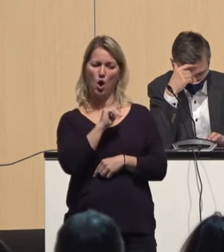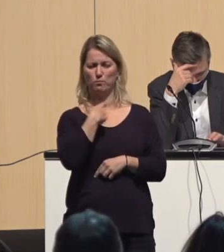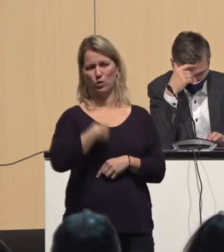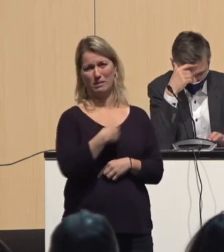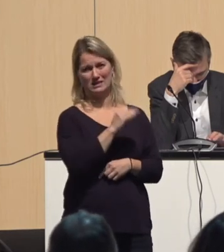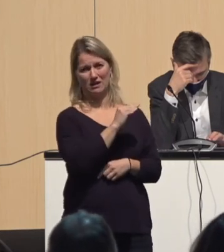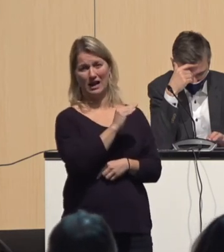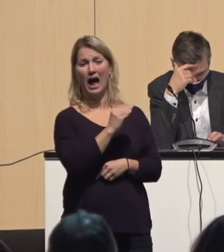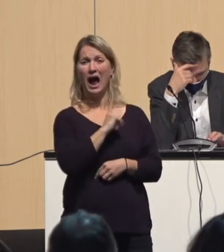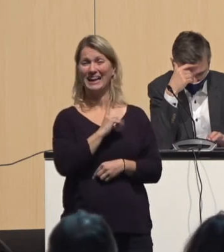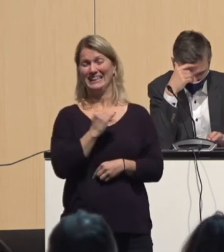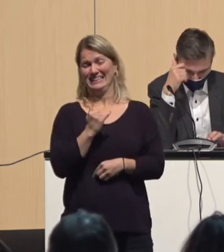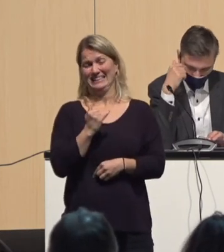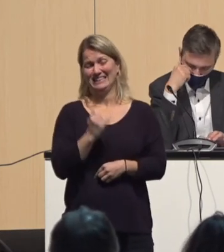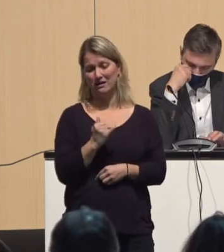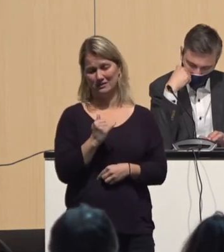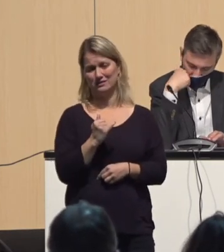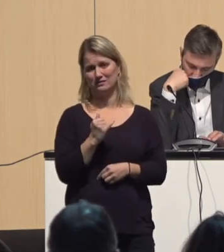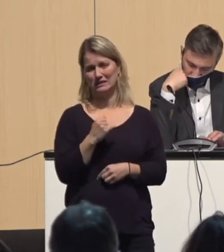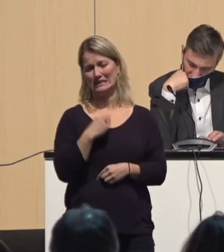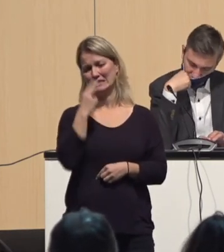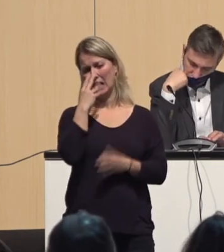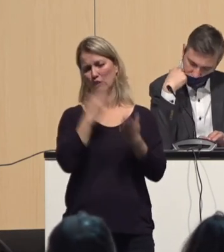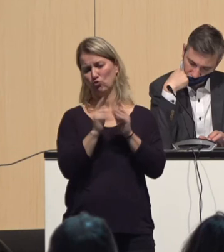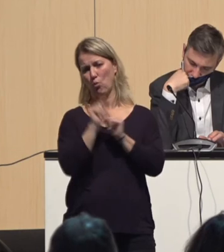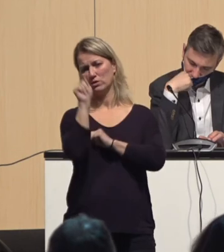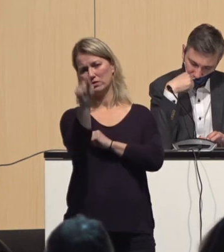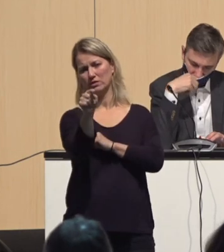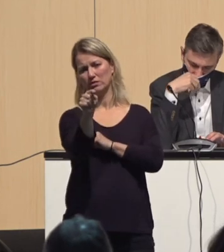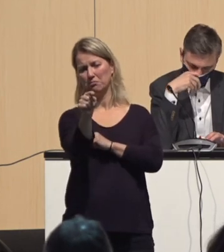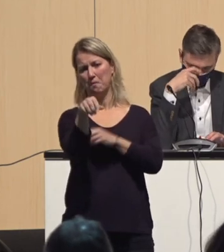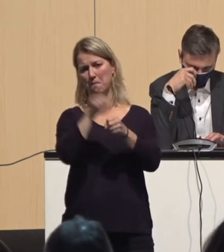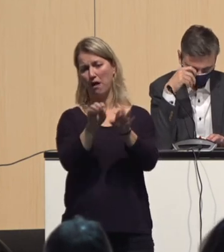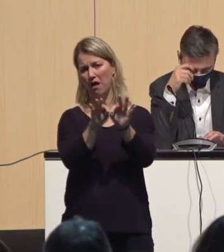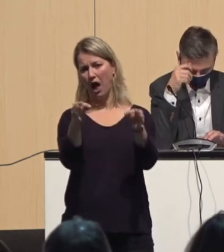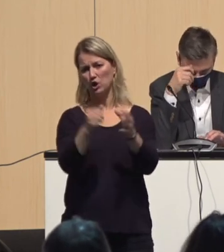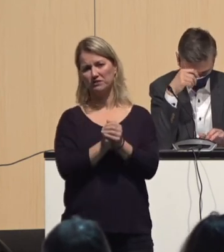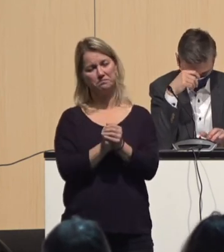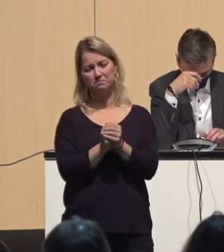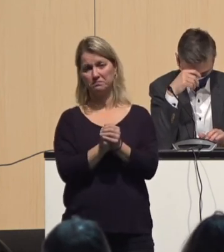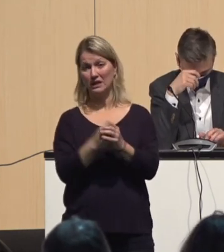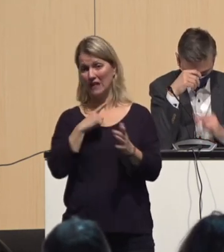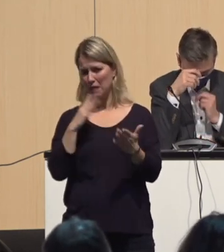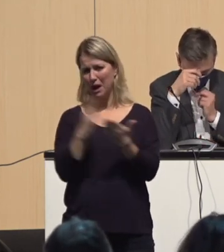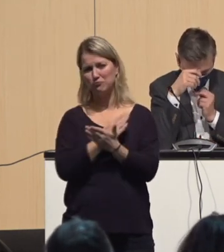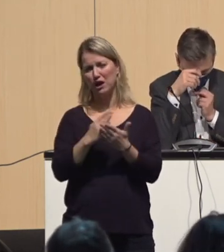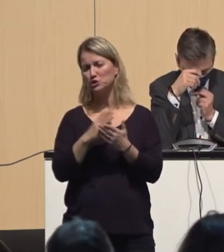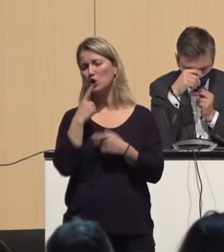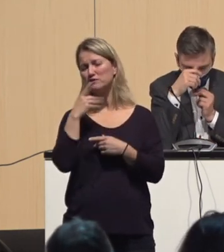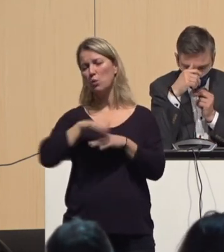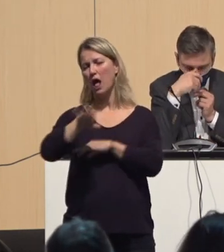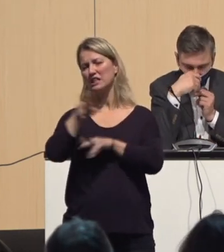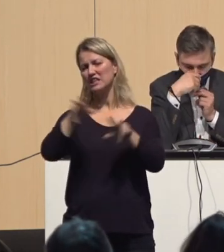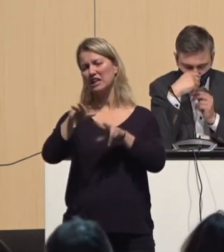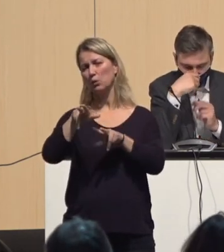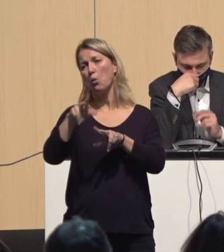jetzt absehbar, dass diese Märkte nicht öffnen werden können. Das werden wir nicht entscheiden können. Es wird uns einfach aufgegeben werden, die Entscheidung durch die Landesregierung,